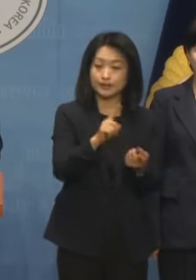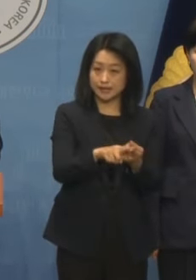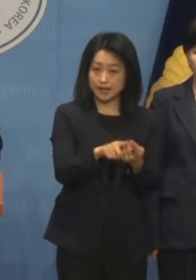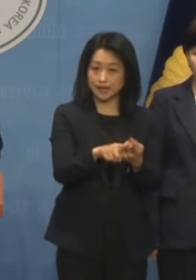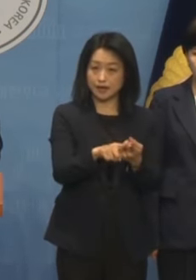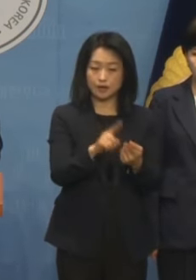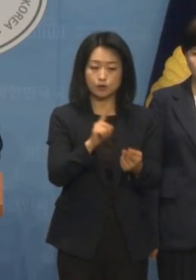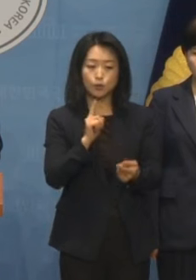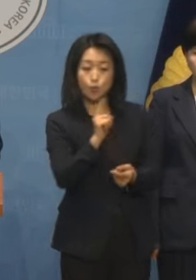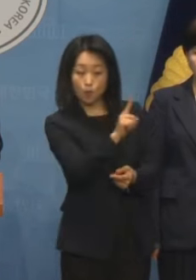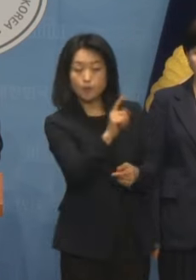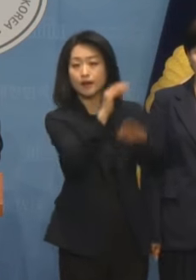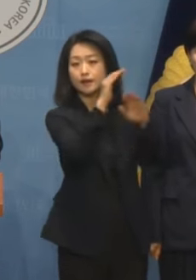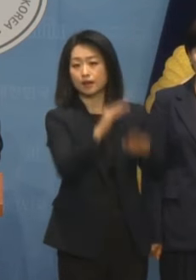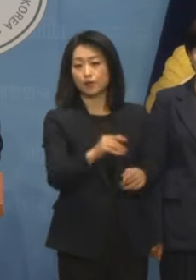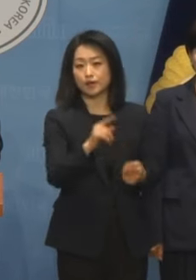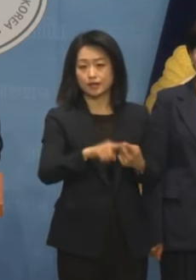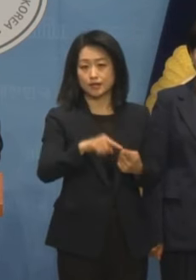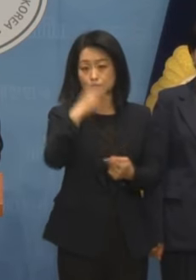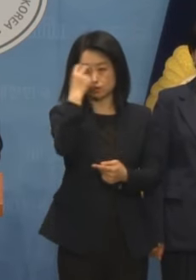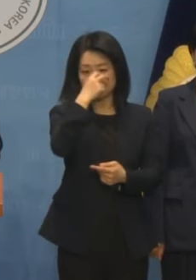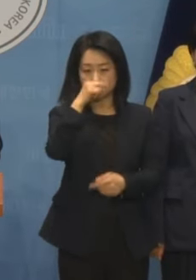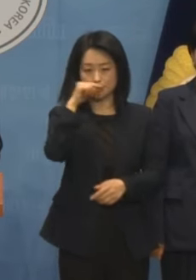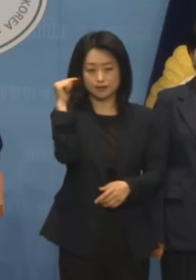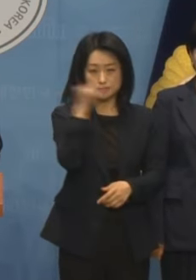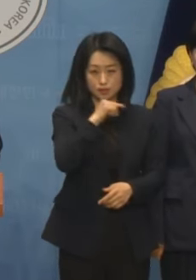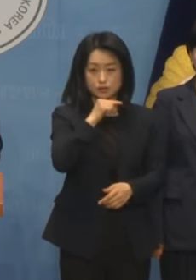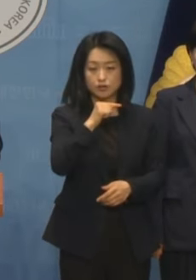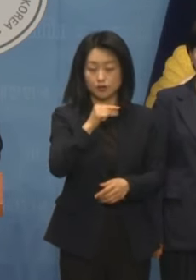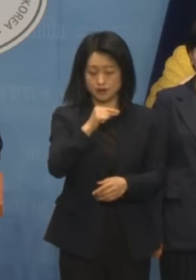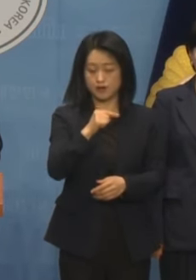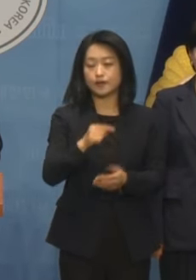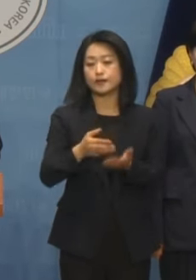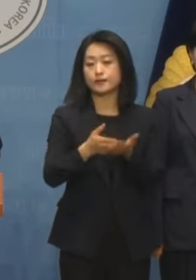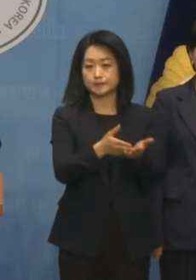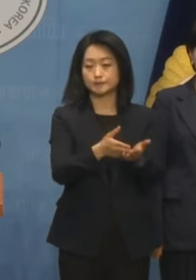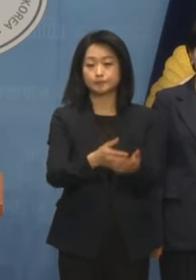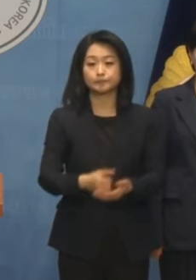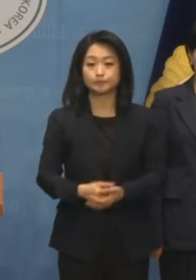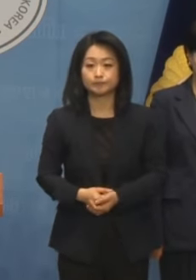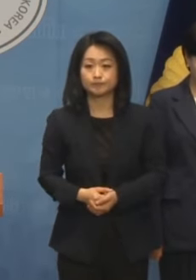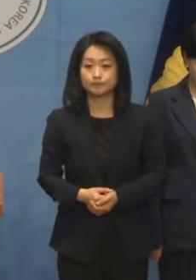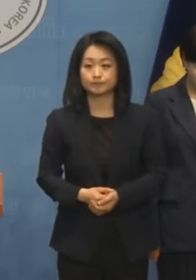관련 고발건에 대한 신속하고 철저한 수사를 촉구합니다.